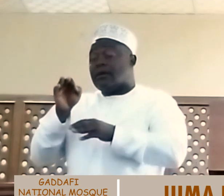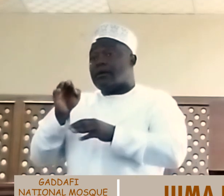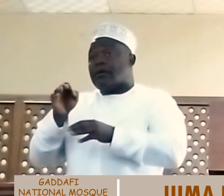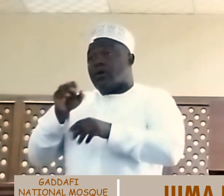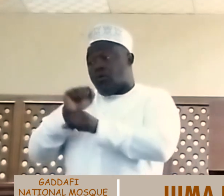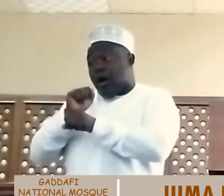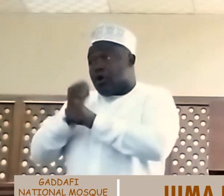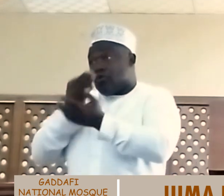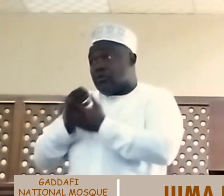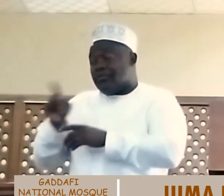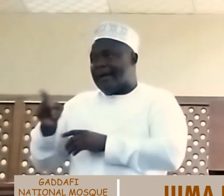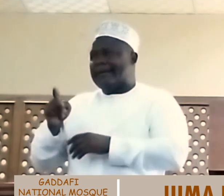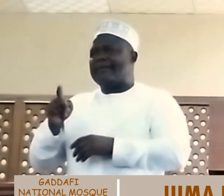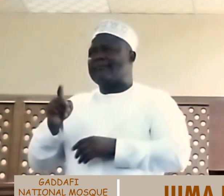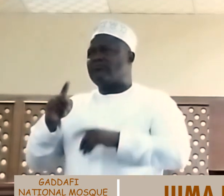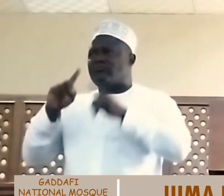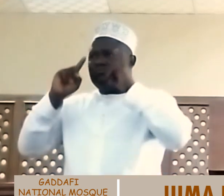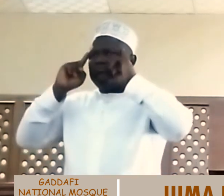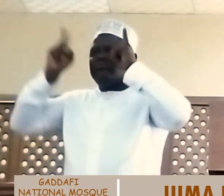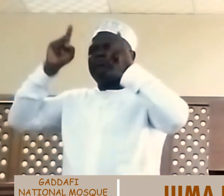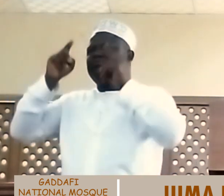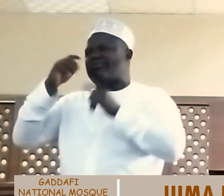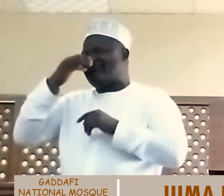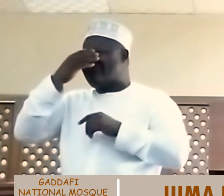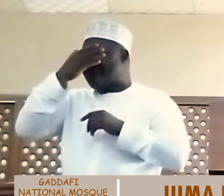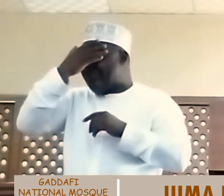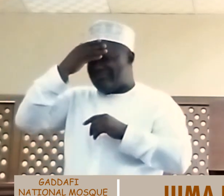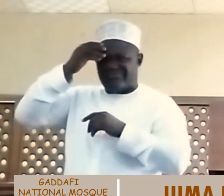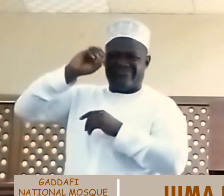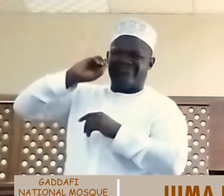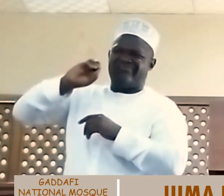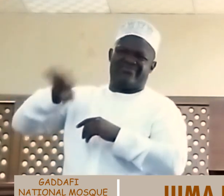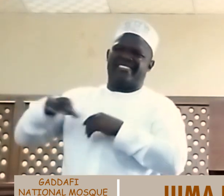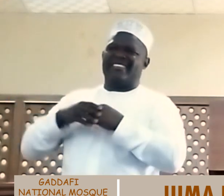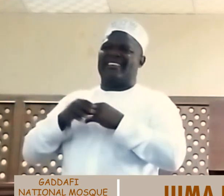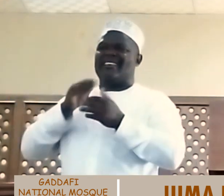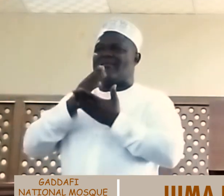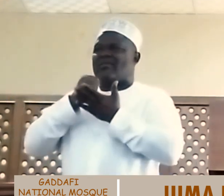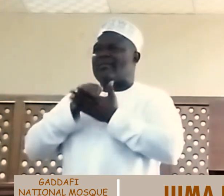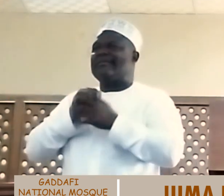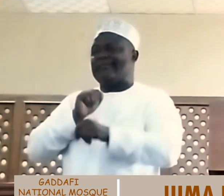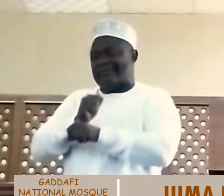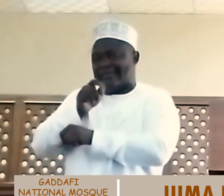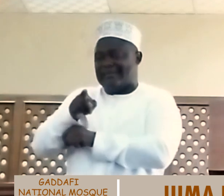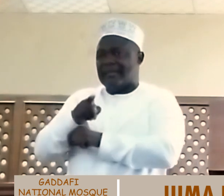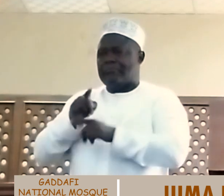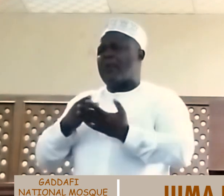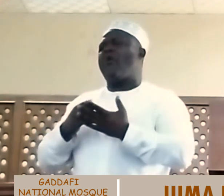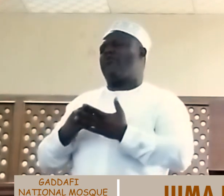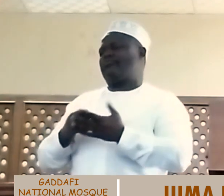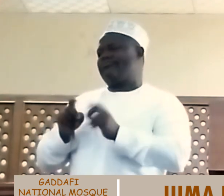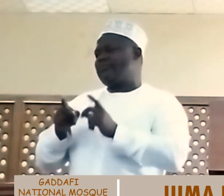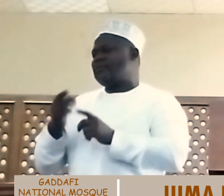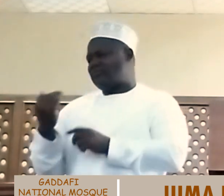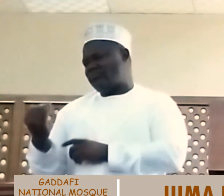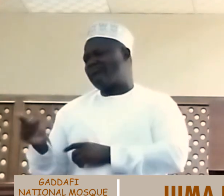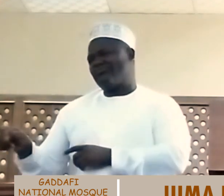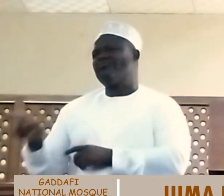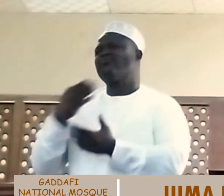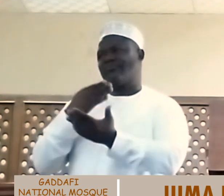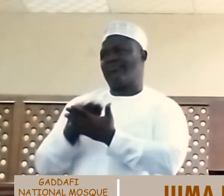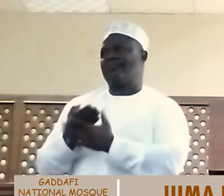gujjawo obusungu obubadde ku muntu aga nti wadde kino kiri bwe kiti ne kasita yatulekera omwana